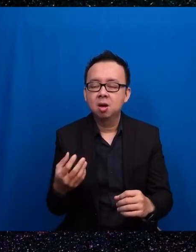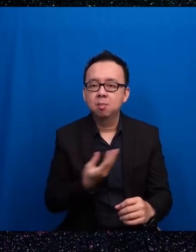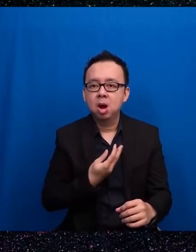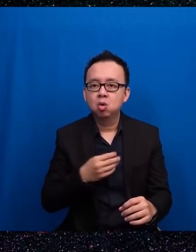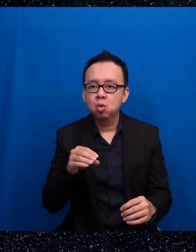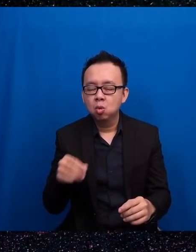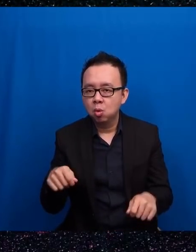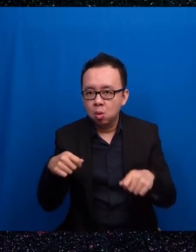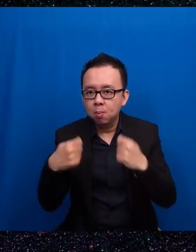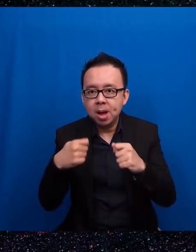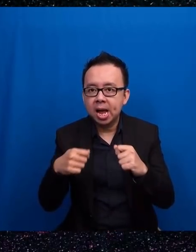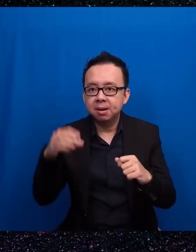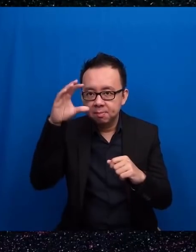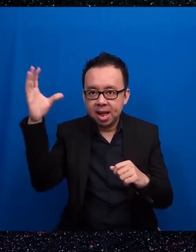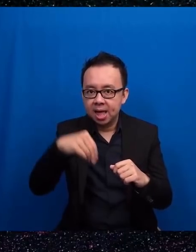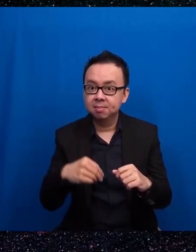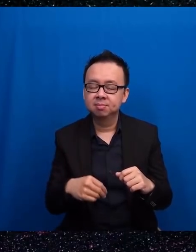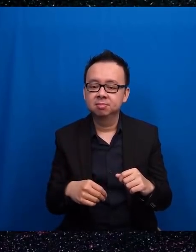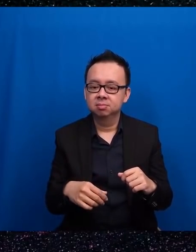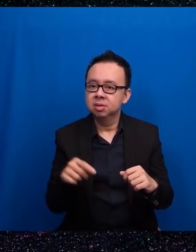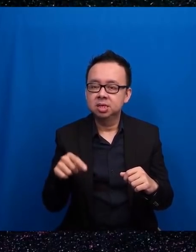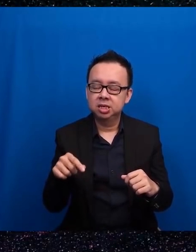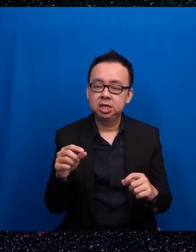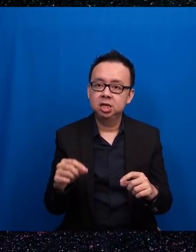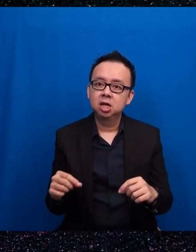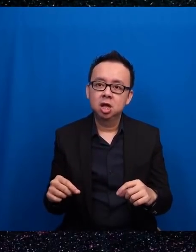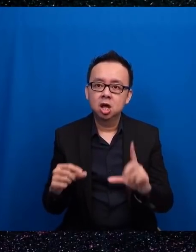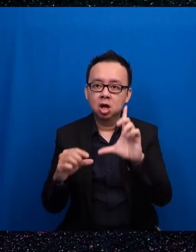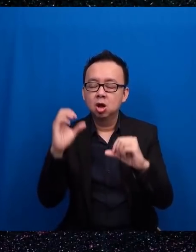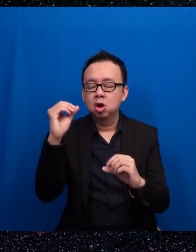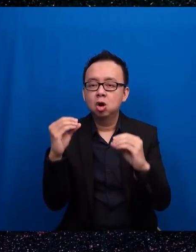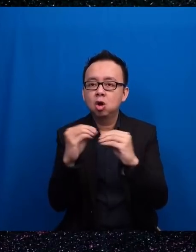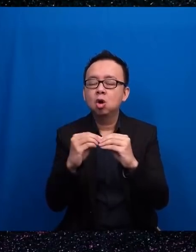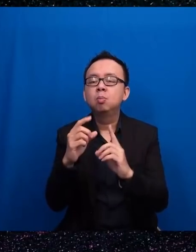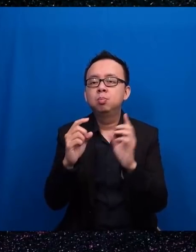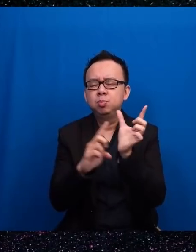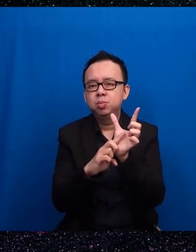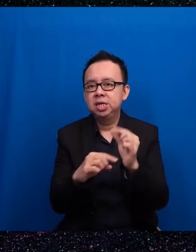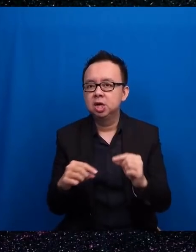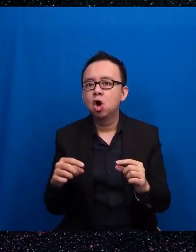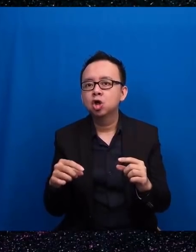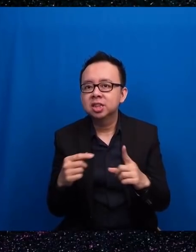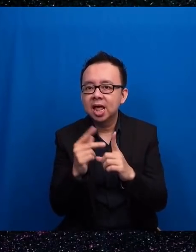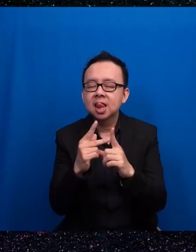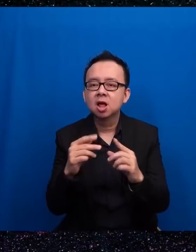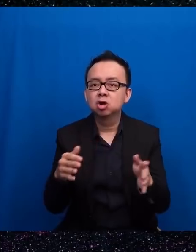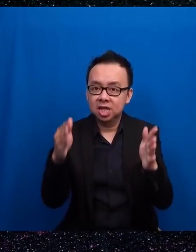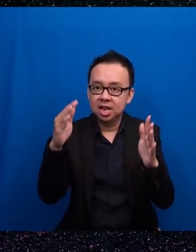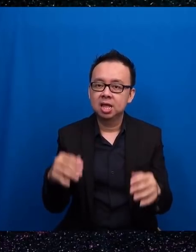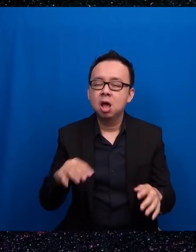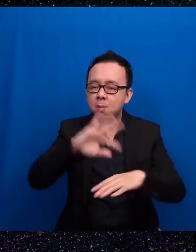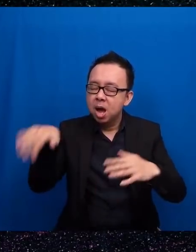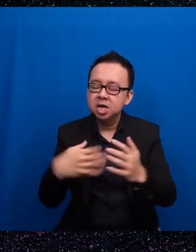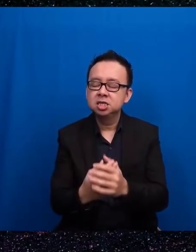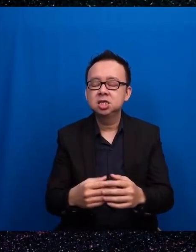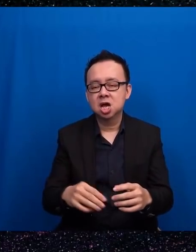dibawa di lobi hotel tersebut, saya melihat di situ banyak orang-orang Yahudi, banyak orang-orang